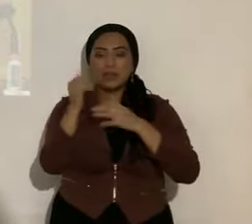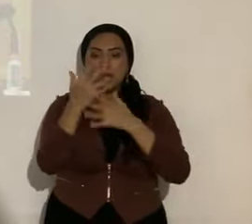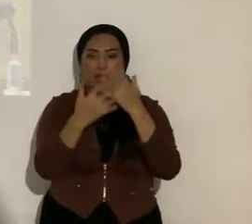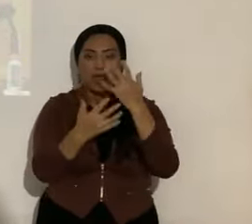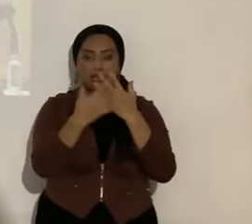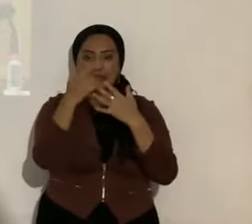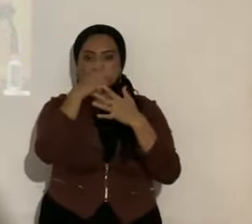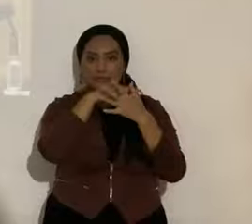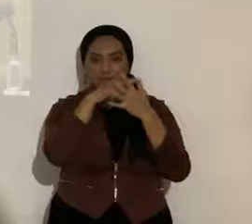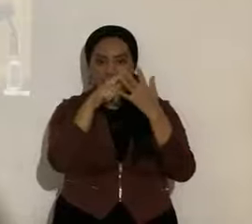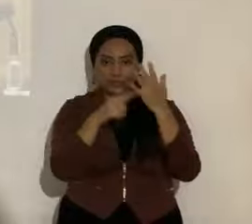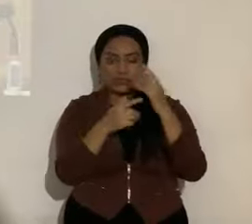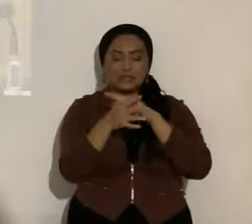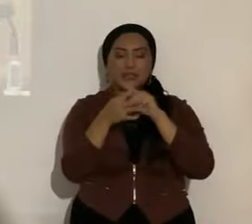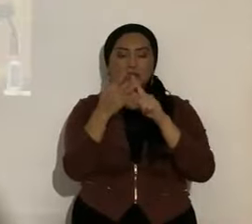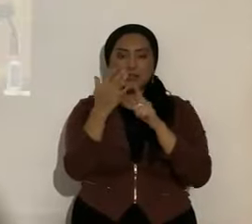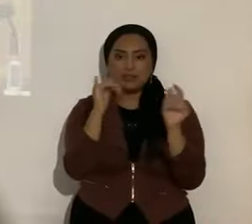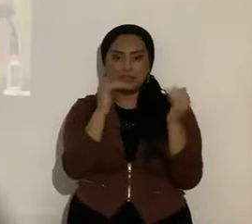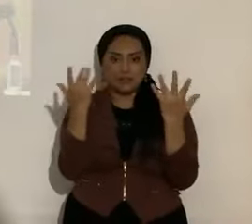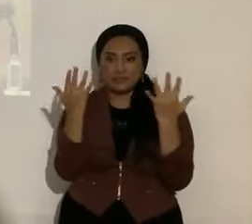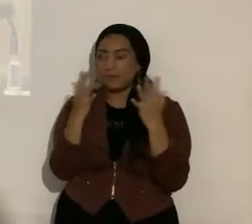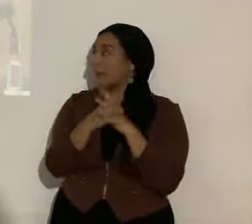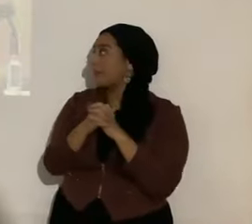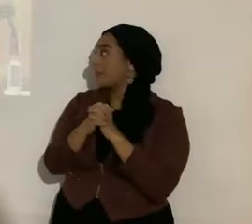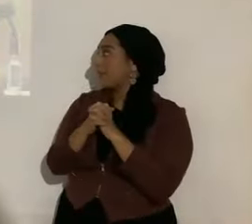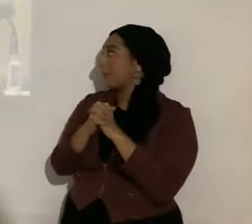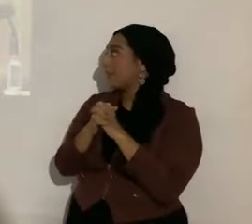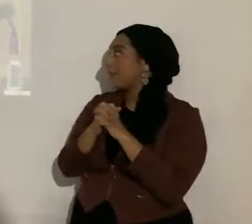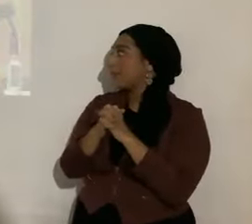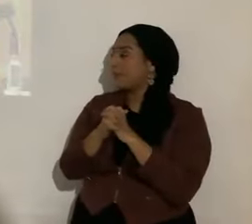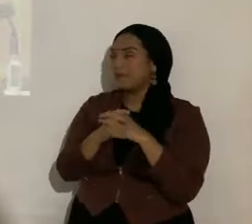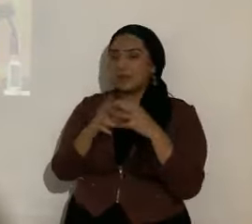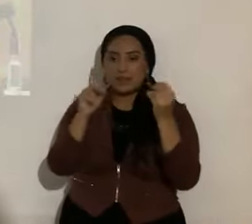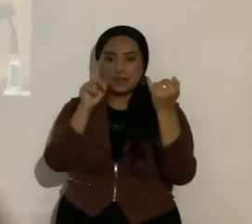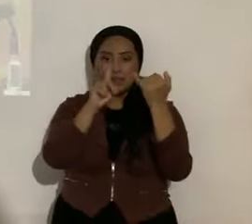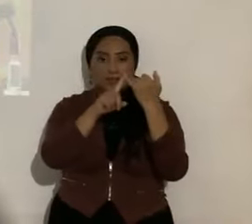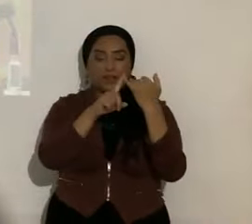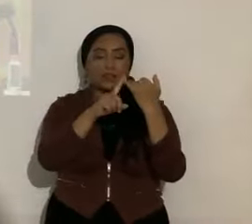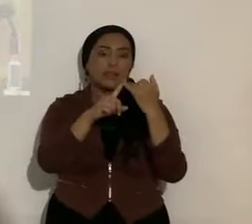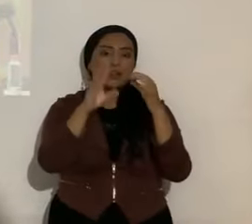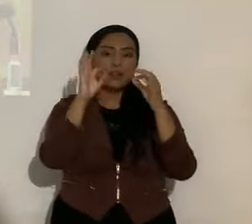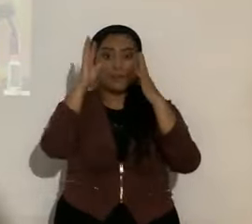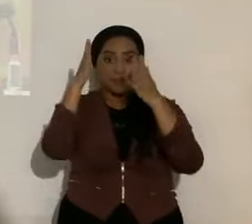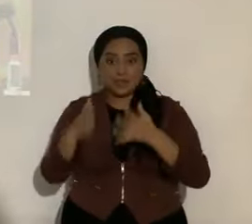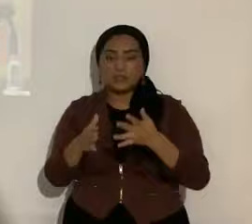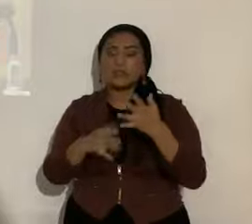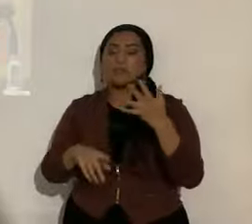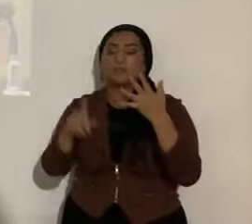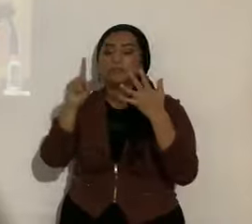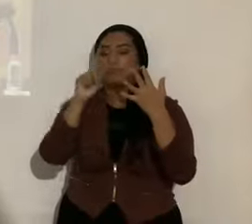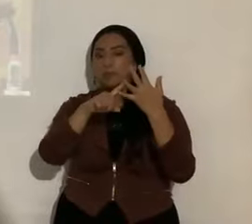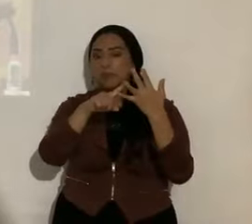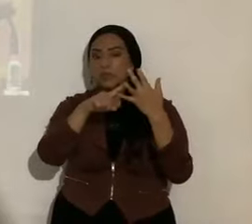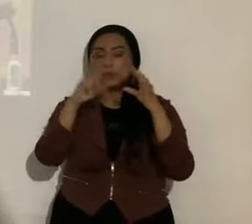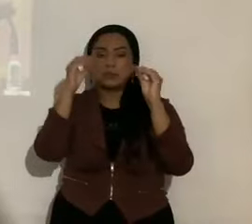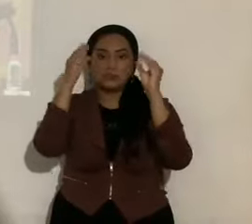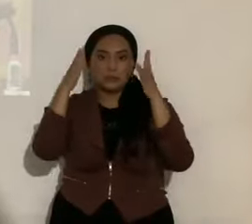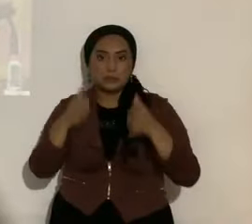mano. Sí, aquí está, por ejemplo, un pastor, aquí está un